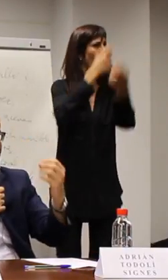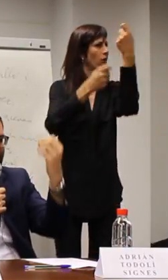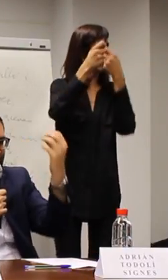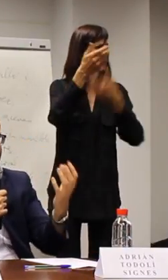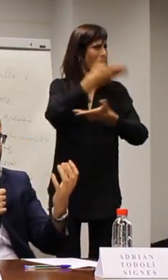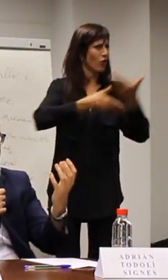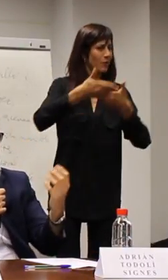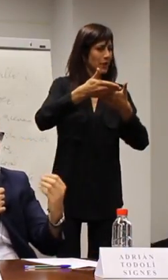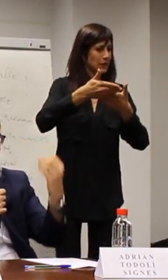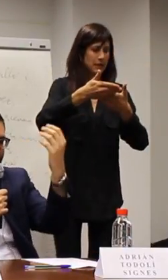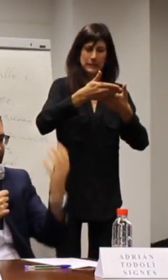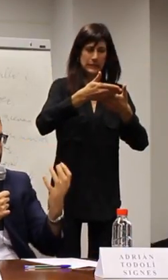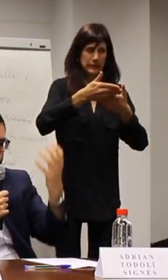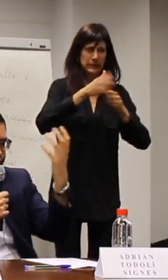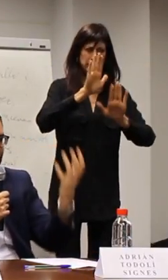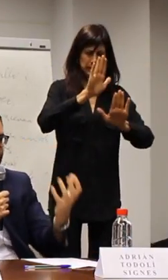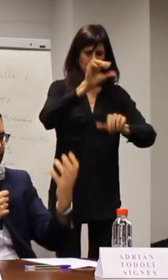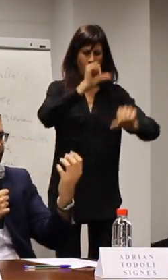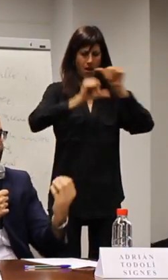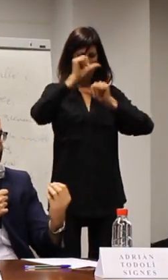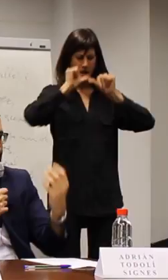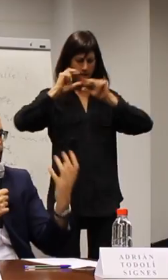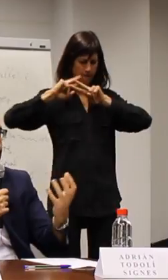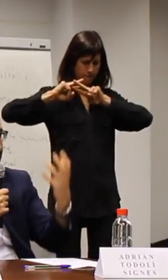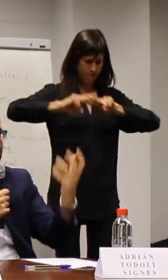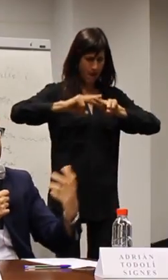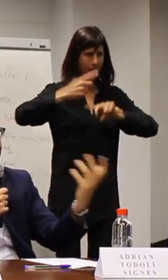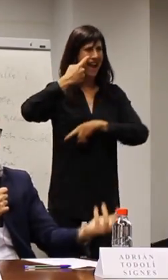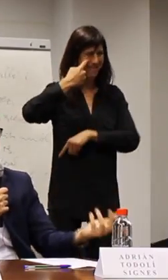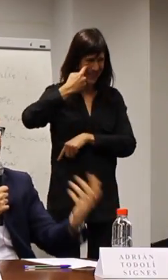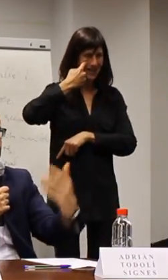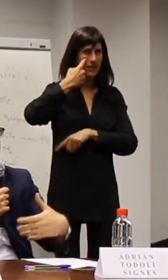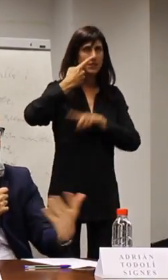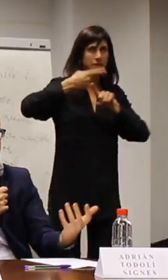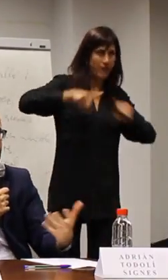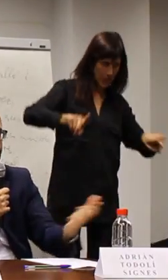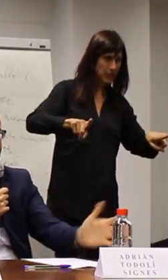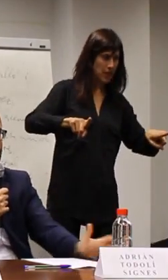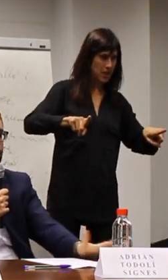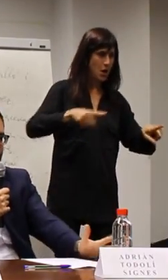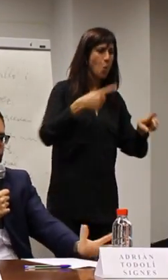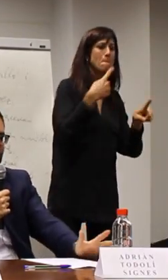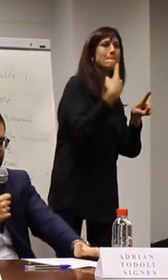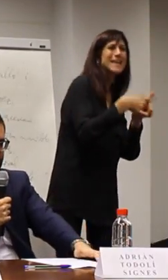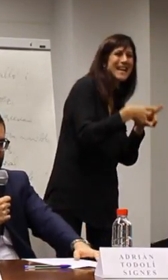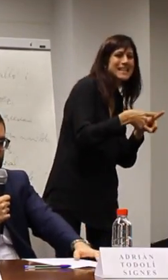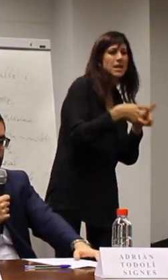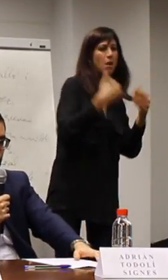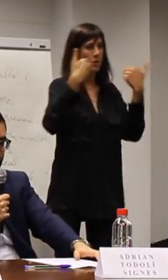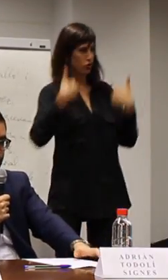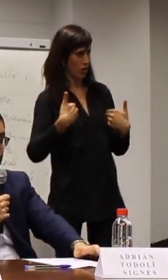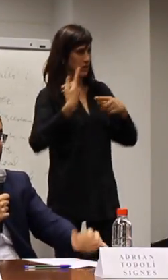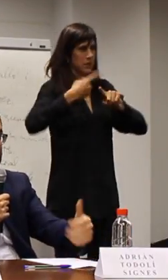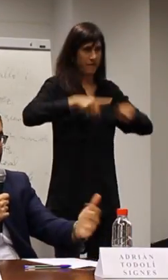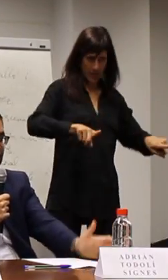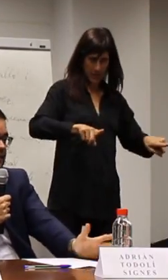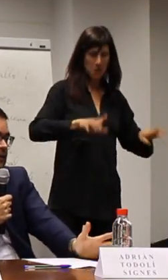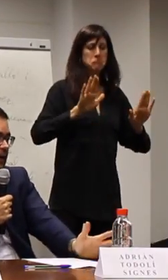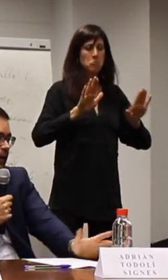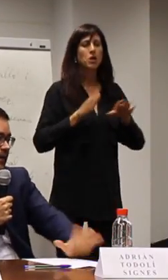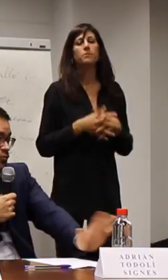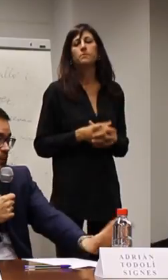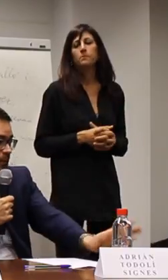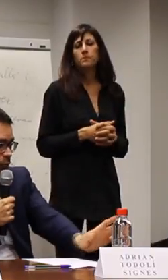vamos al origen, ya al origen nos diferencia de que estamos hablando de bienes infrautilizados, no estamos hablando de personas. Pero bueno,